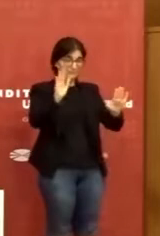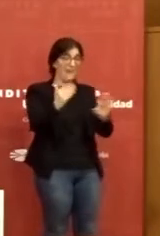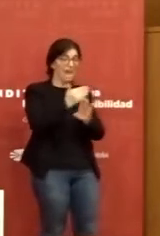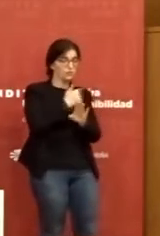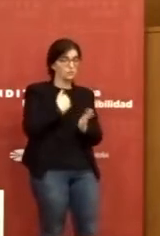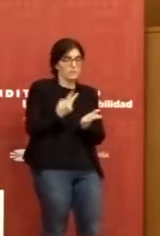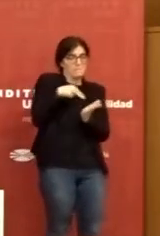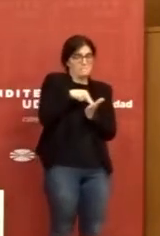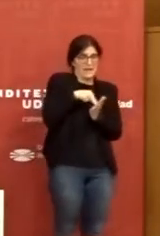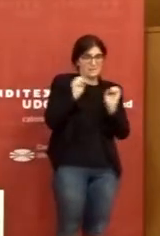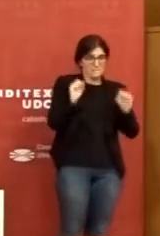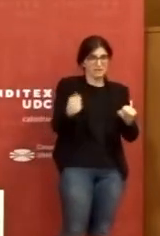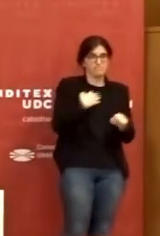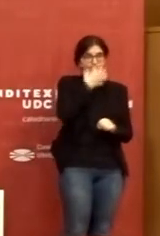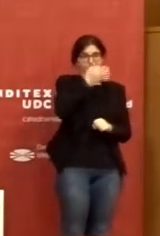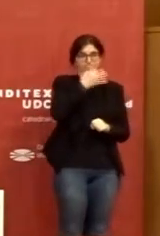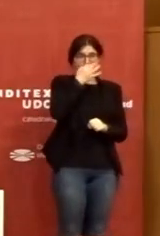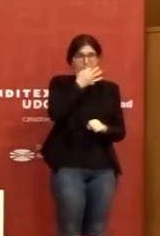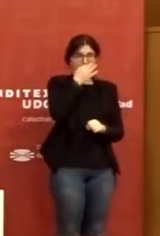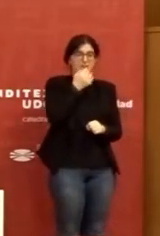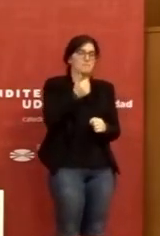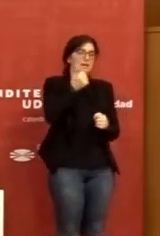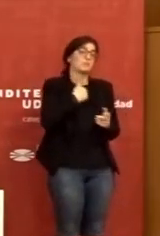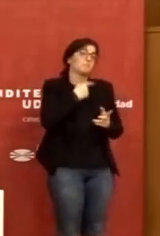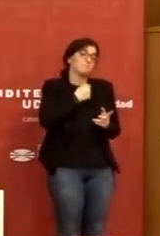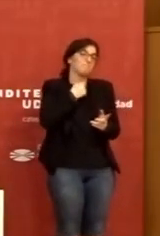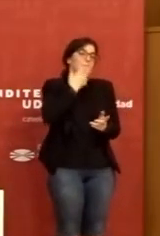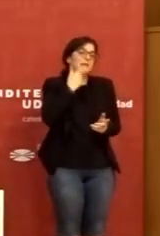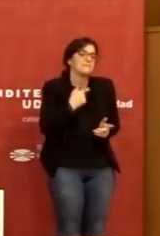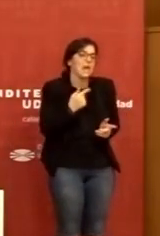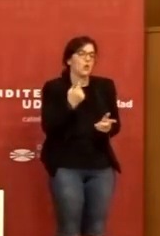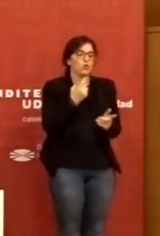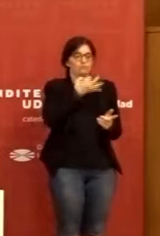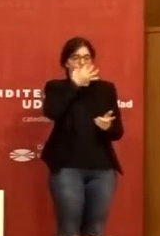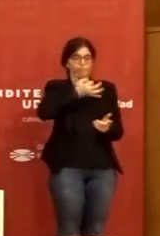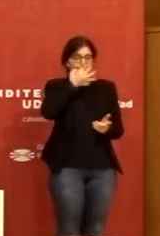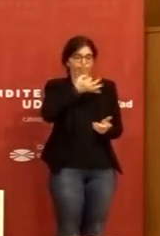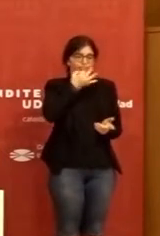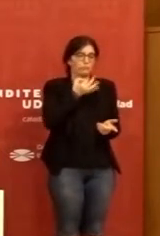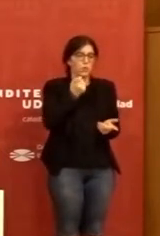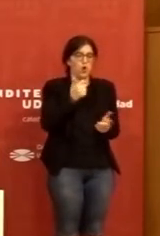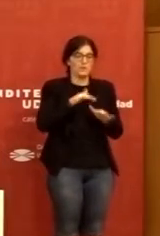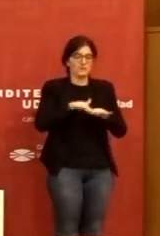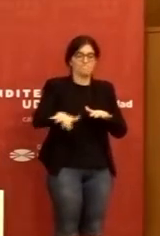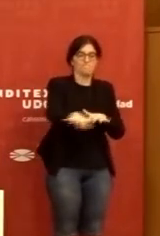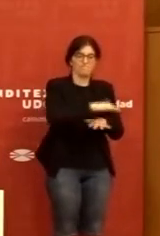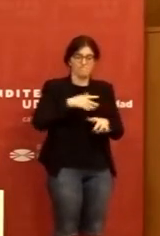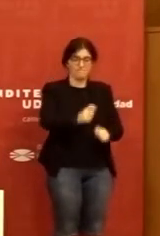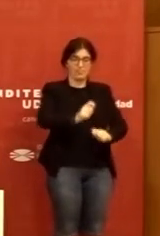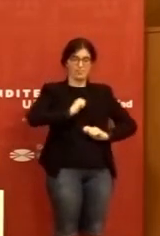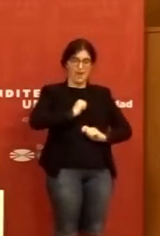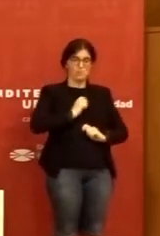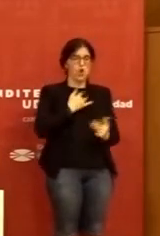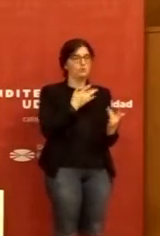a poner de pie y voy a hablar más bien. Me gusta más desarrollar las conferencias, pues es un espacio que permita más